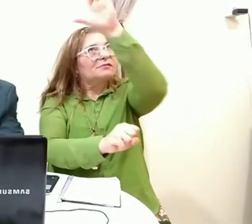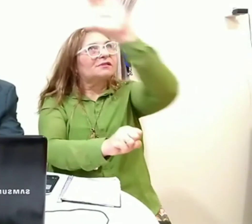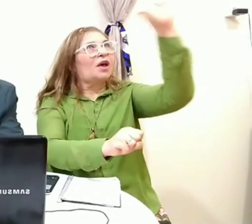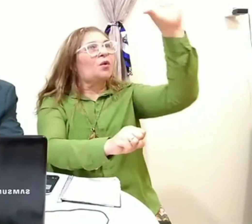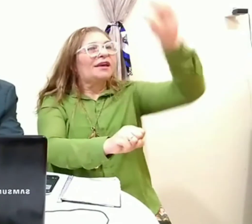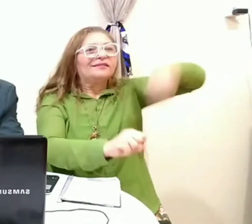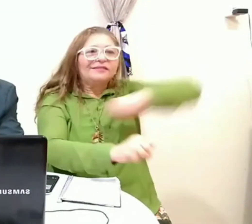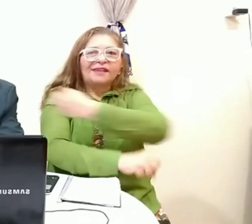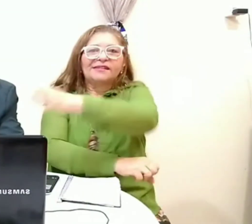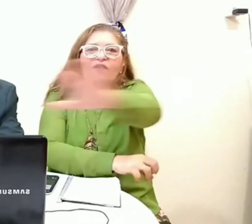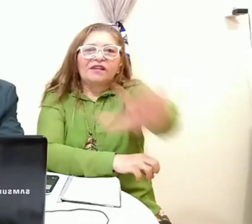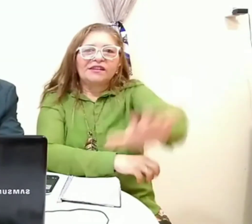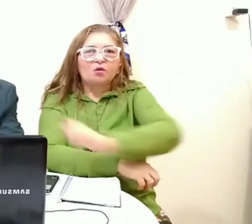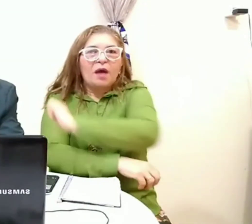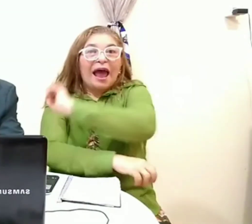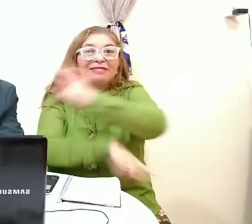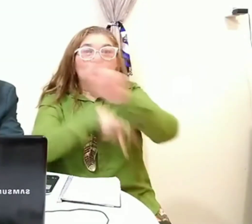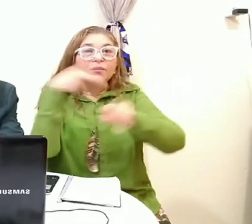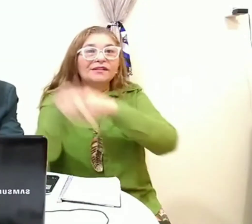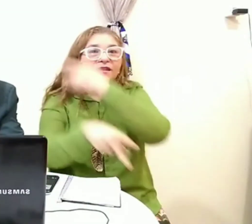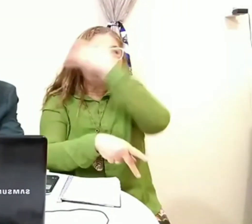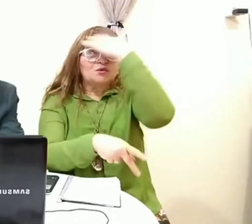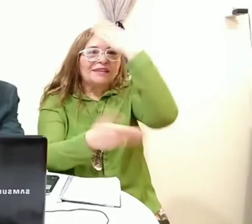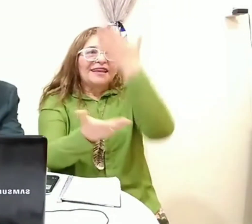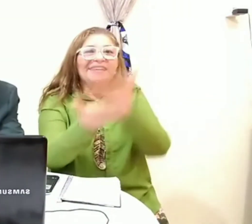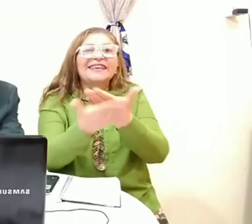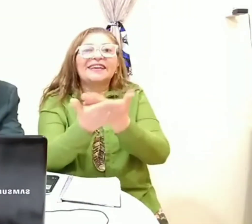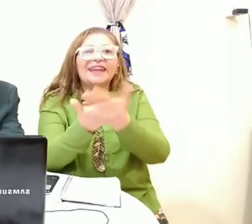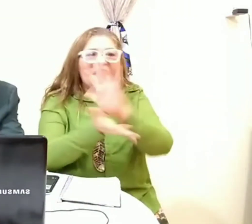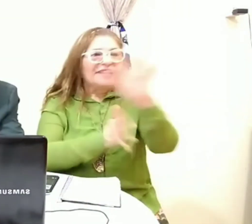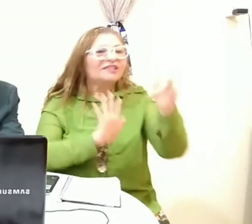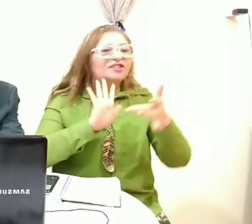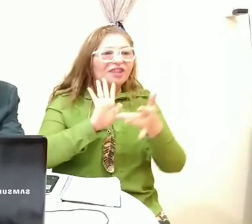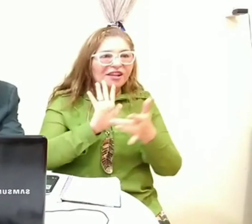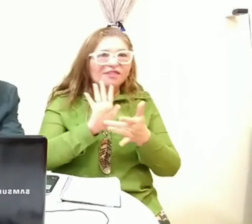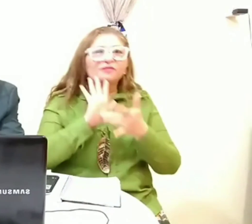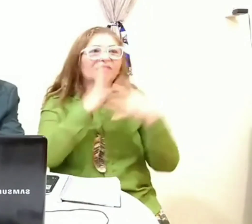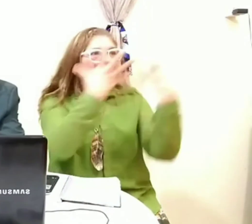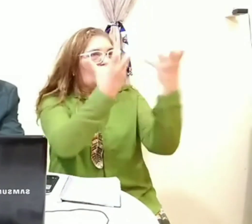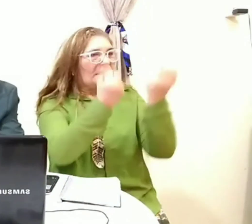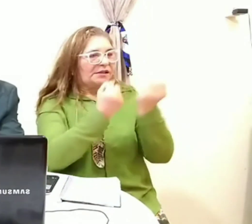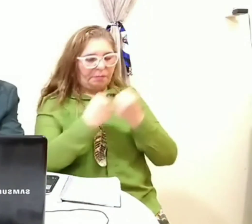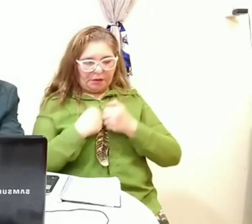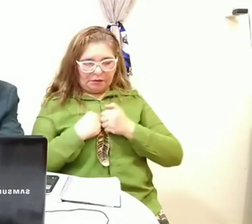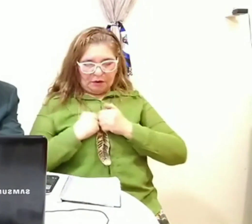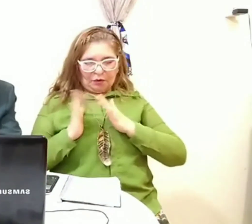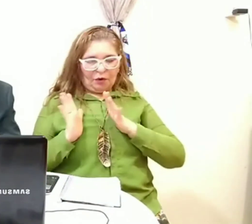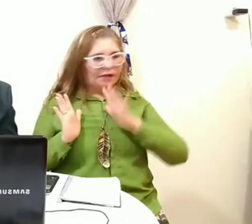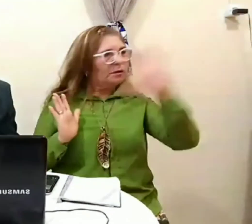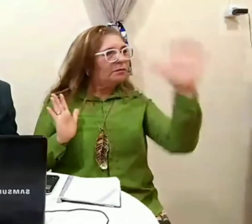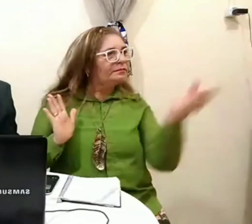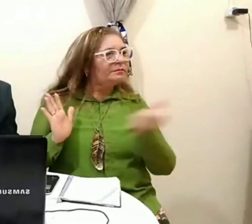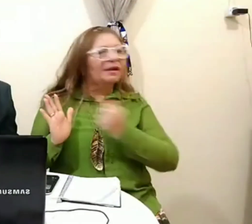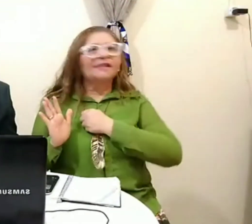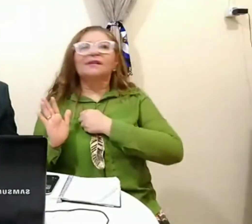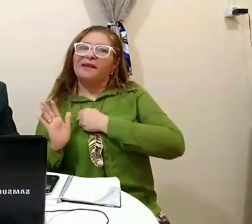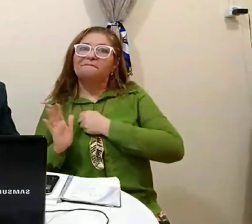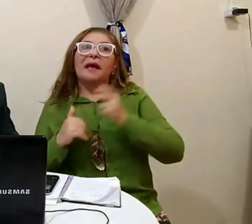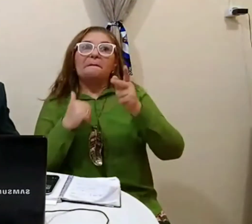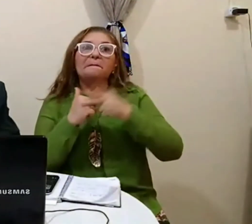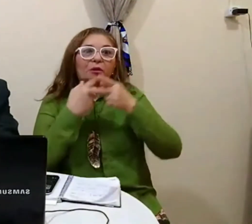que crescem na sua palavra, que crescem nele, que o recebessem como Senhor e Salvador de suas